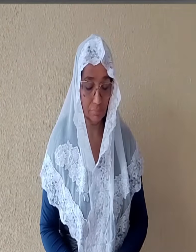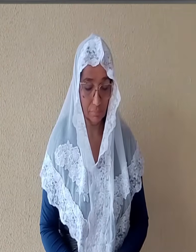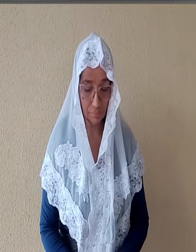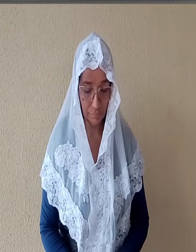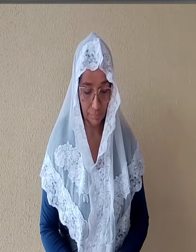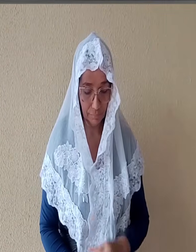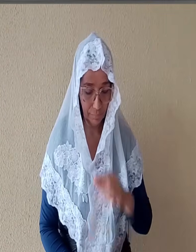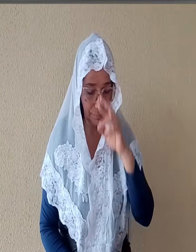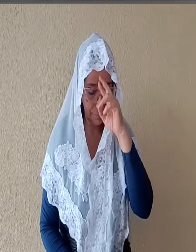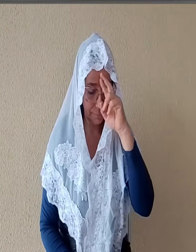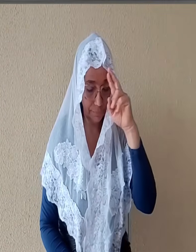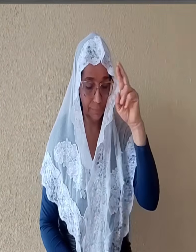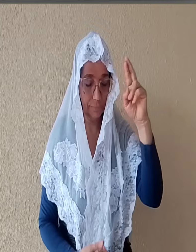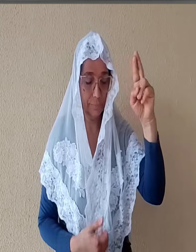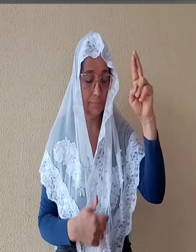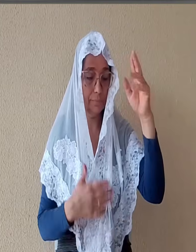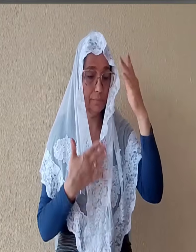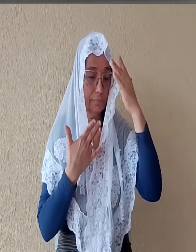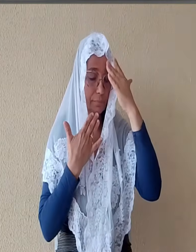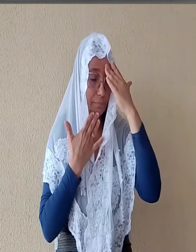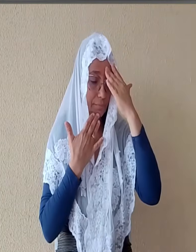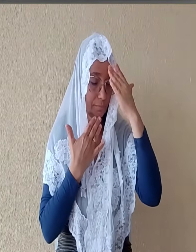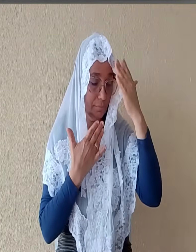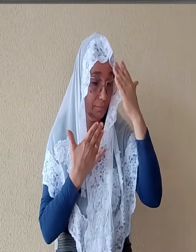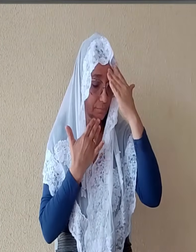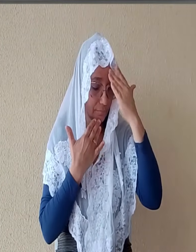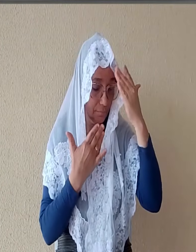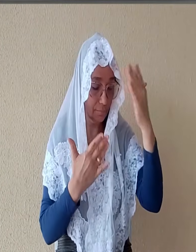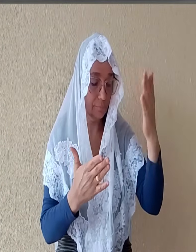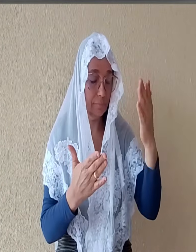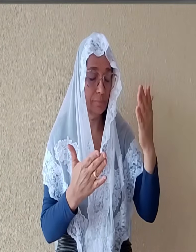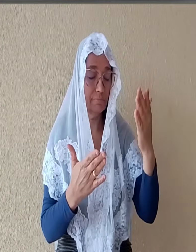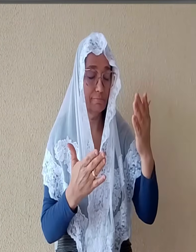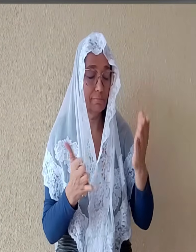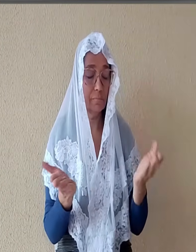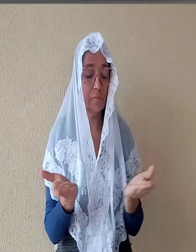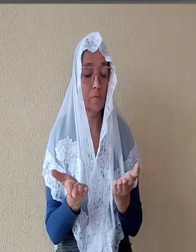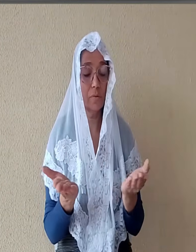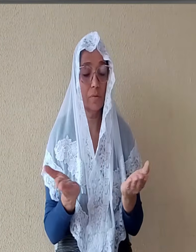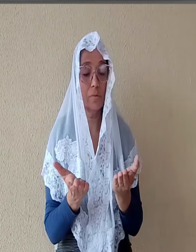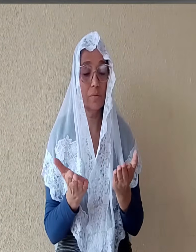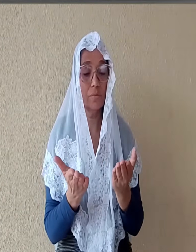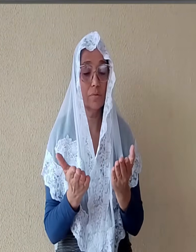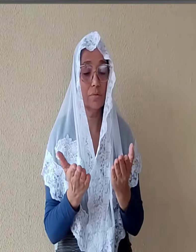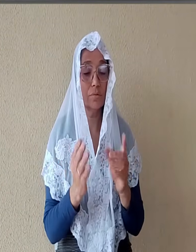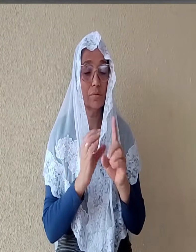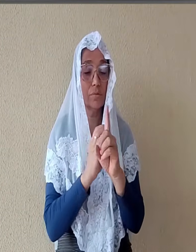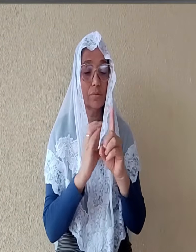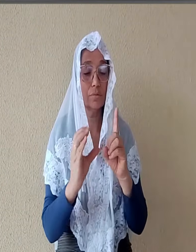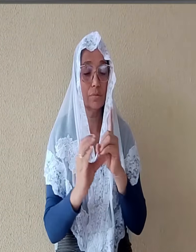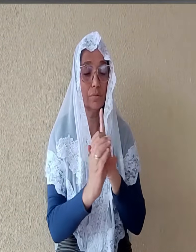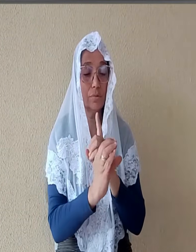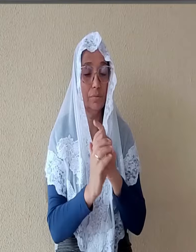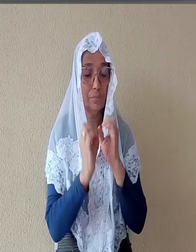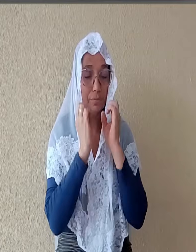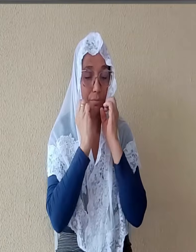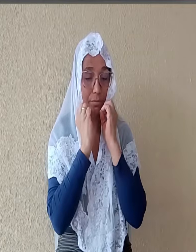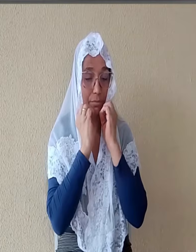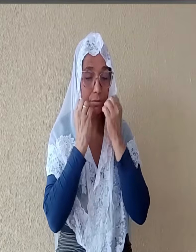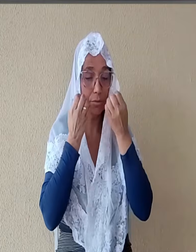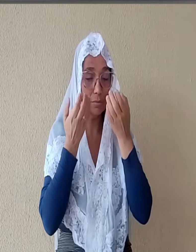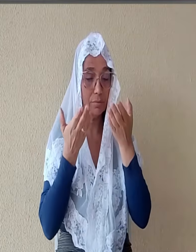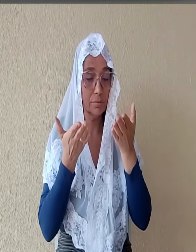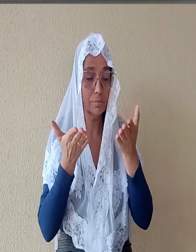mais este Glória a culto, Deus. Senhor, preparou, é pelo andamento, Senhor, e pelo amor, comunhão, Senhor, no